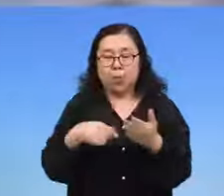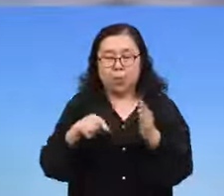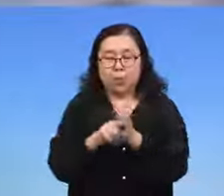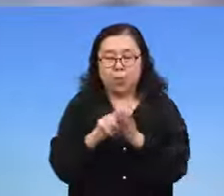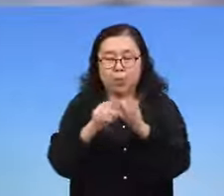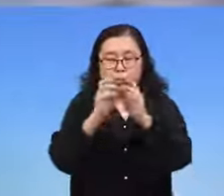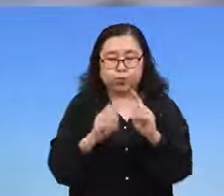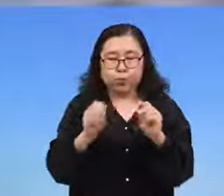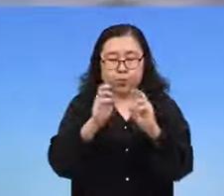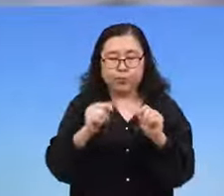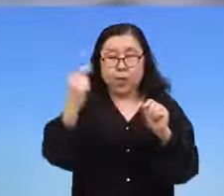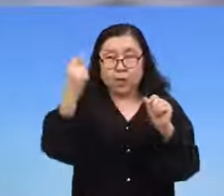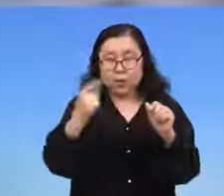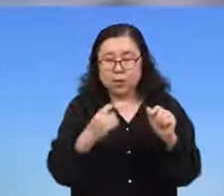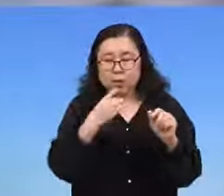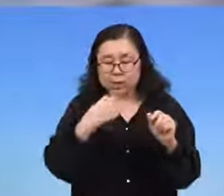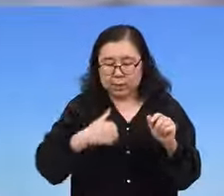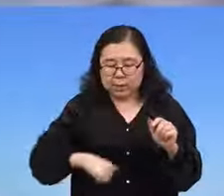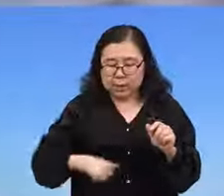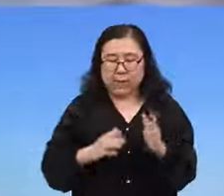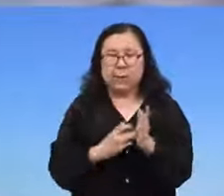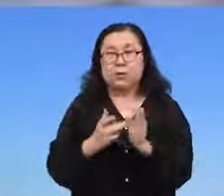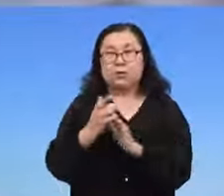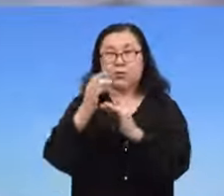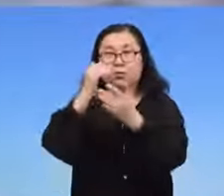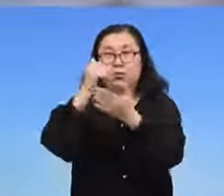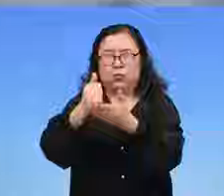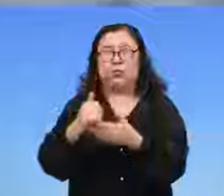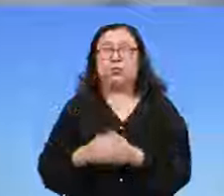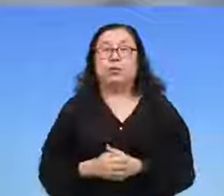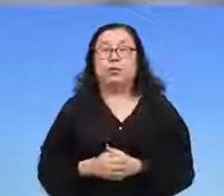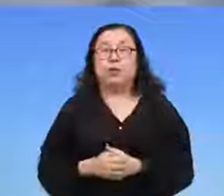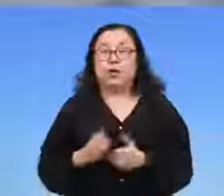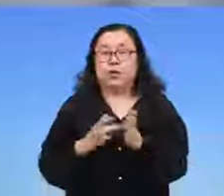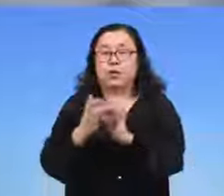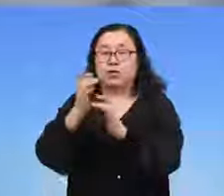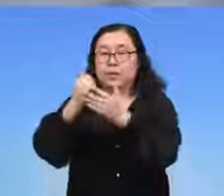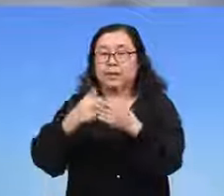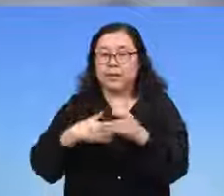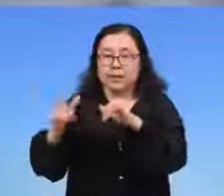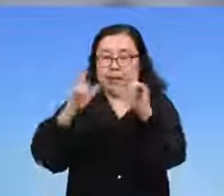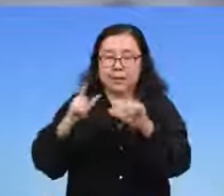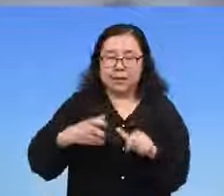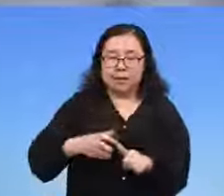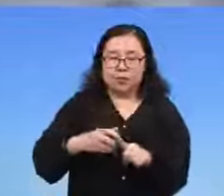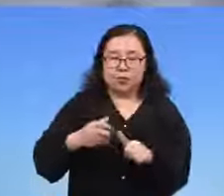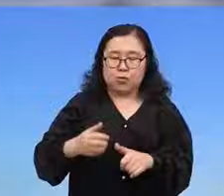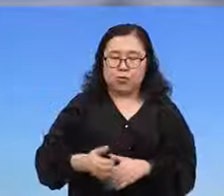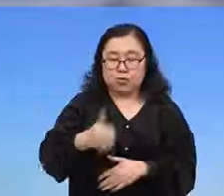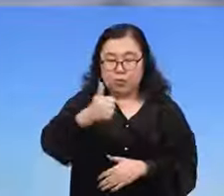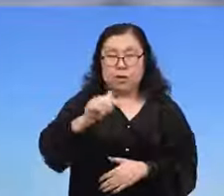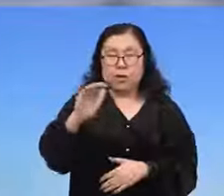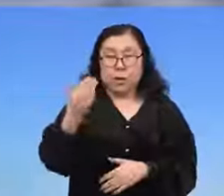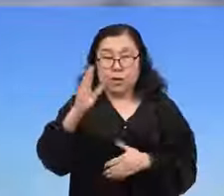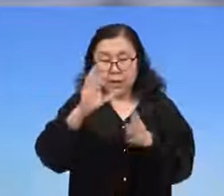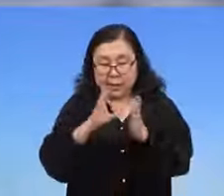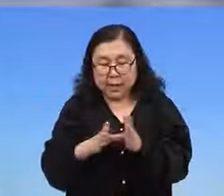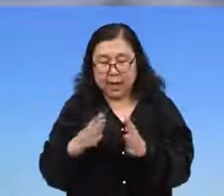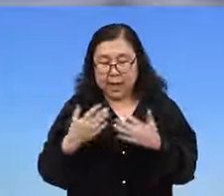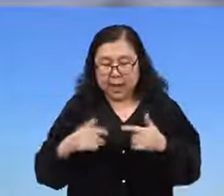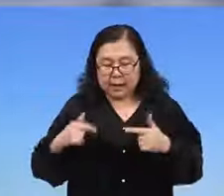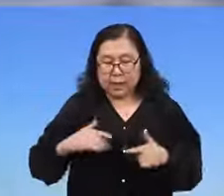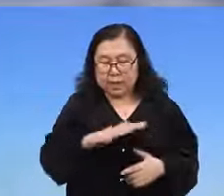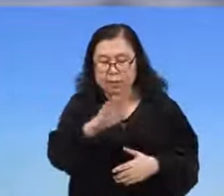날 위해 이 땅에 오신 독생자 예수, 그분이 내 삶의 주인이 되실 때 항상